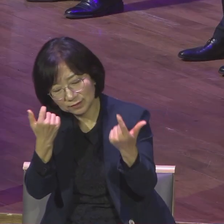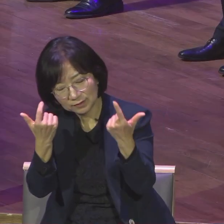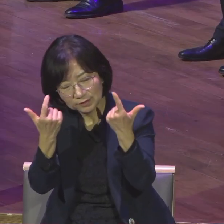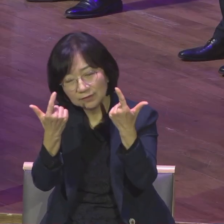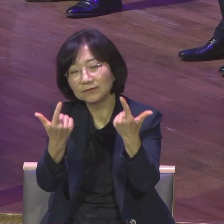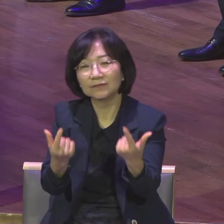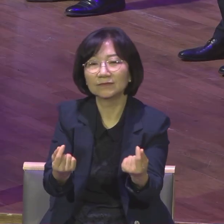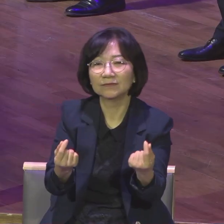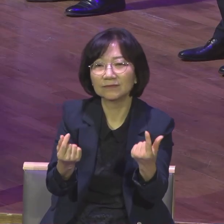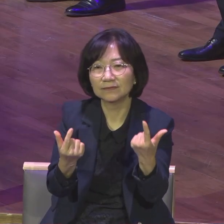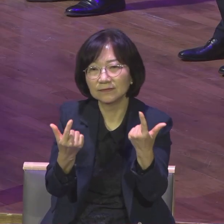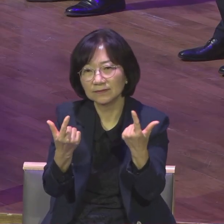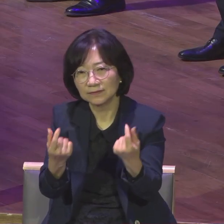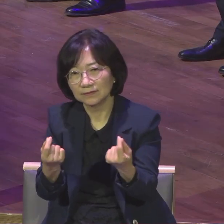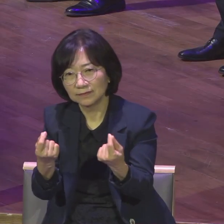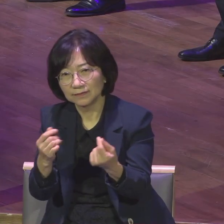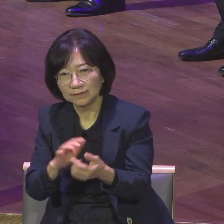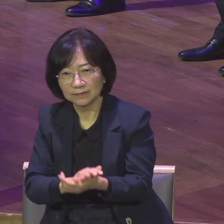없을 것